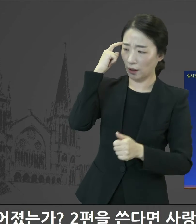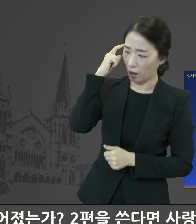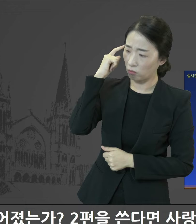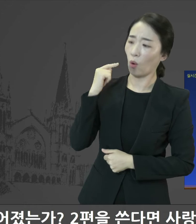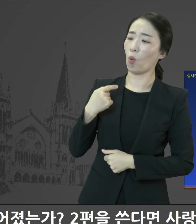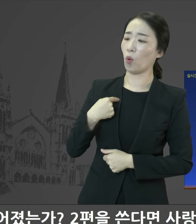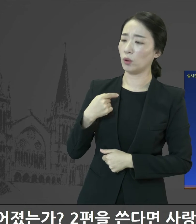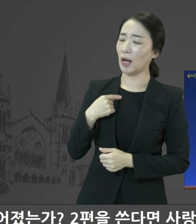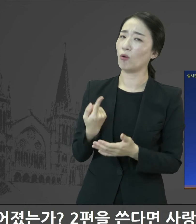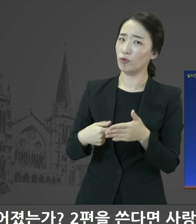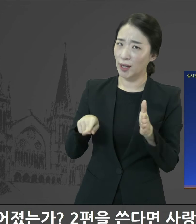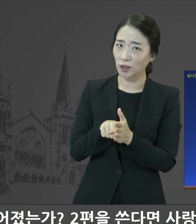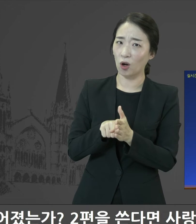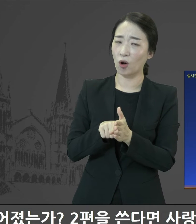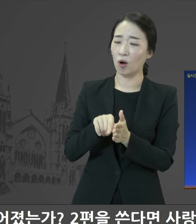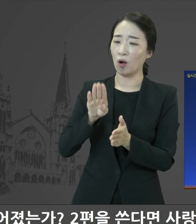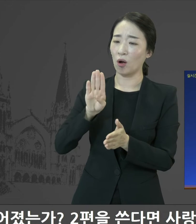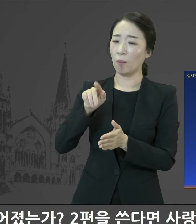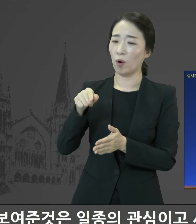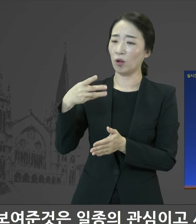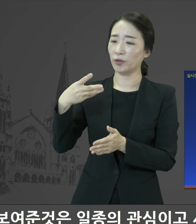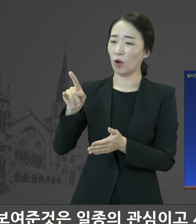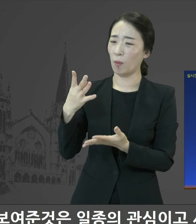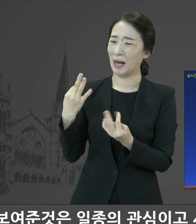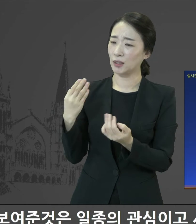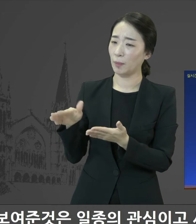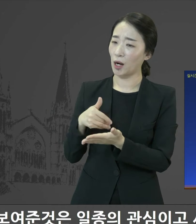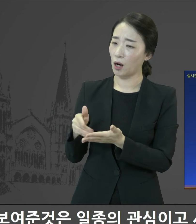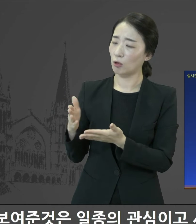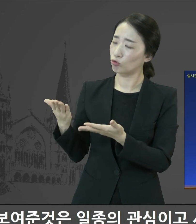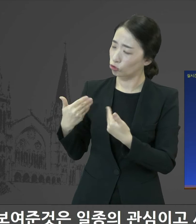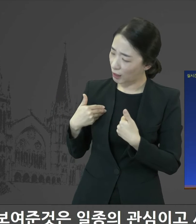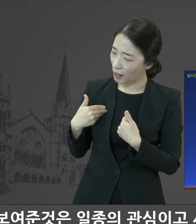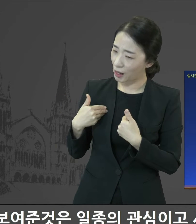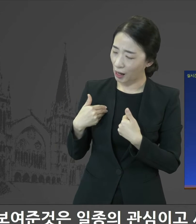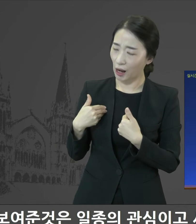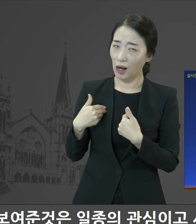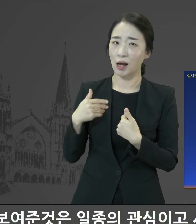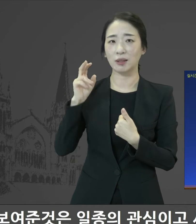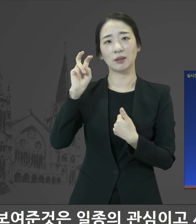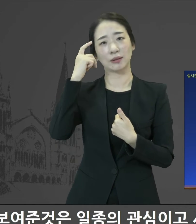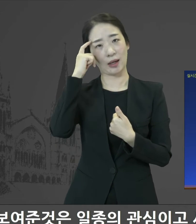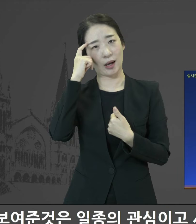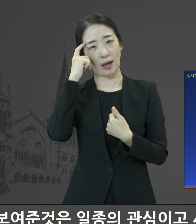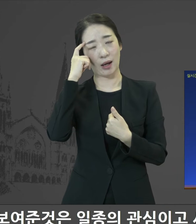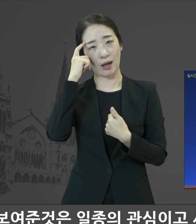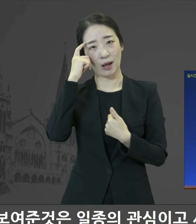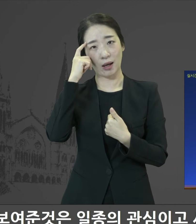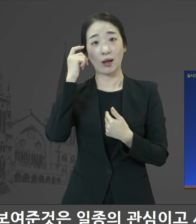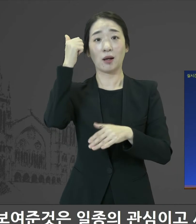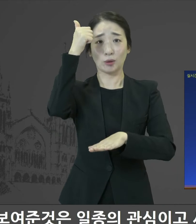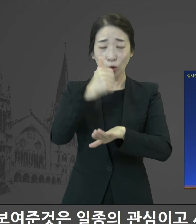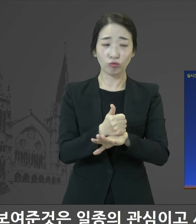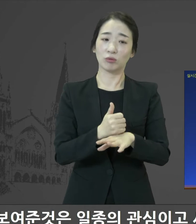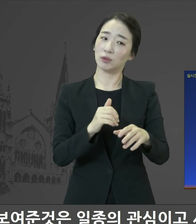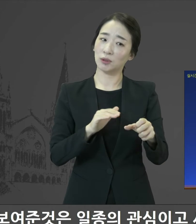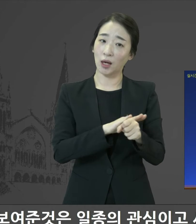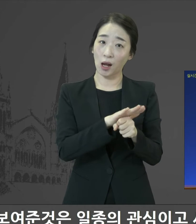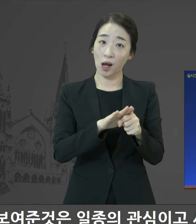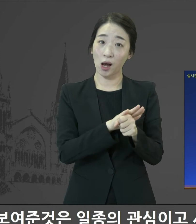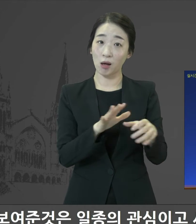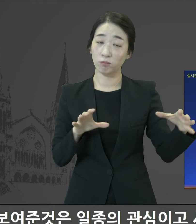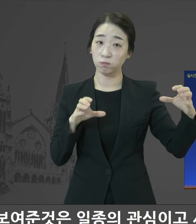생각합니다. 제가 말하고 싶은 것은요, 사랑은 사람을 이어줍니다. 사랑이 때로는 그 사랑